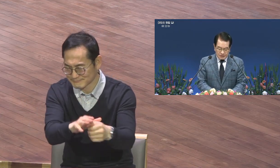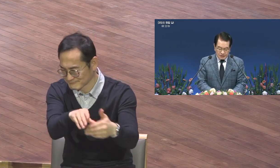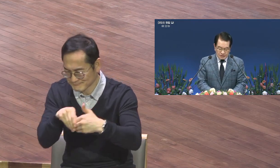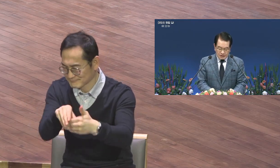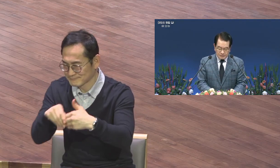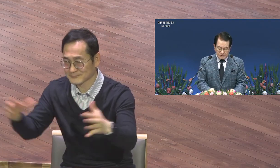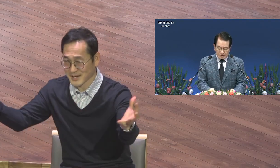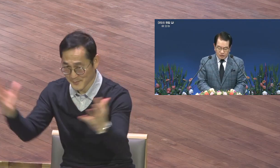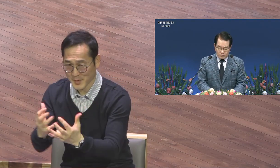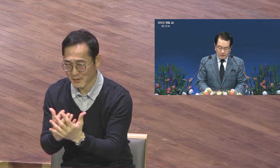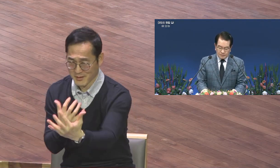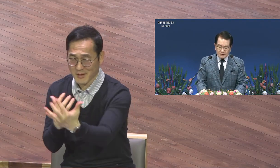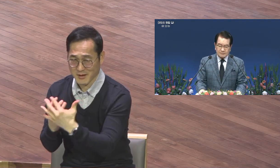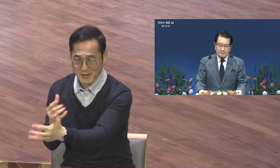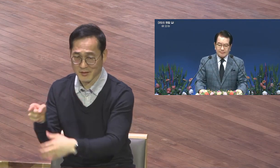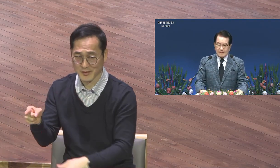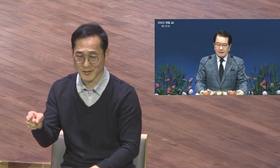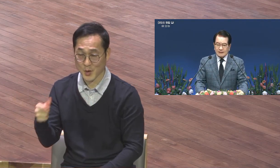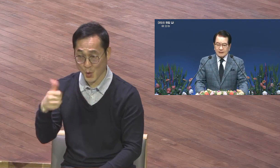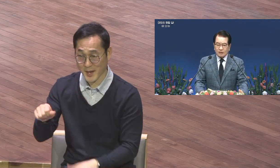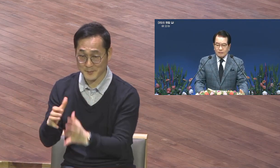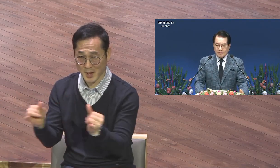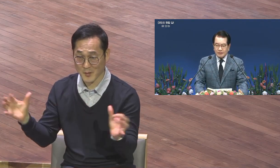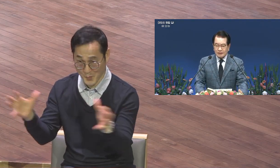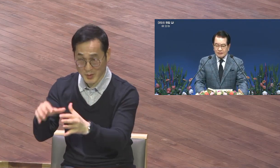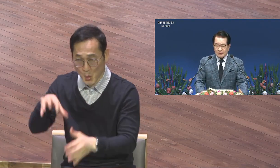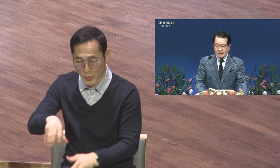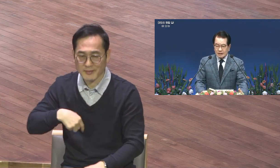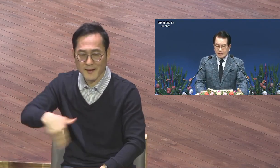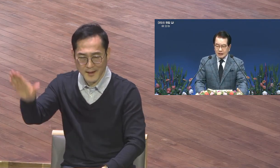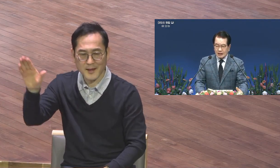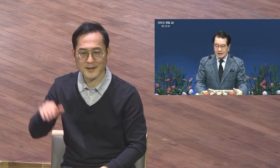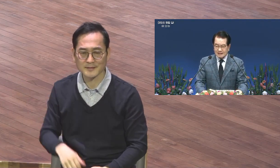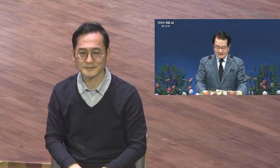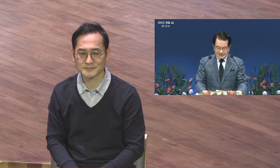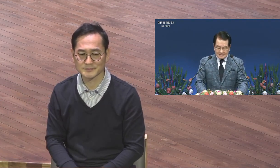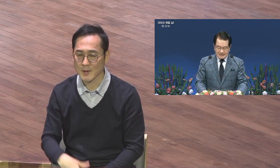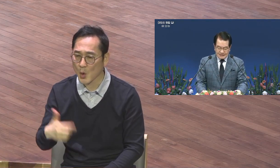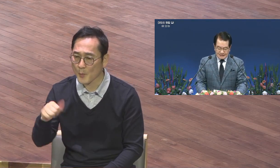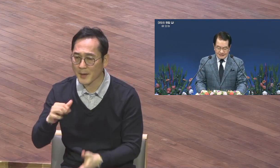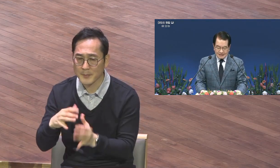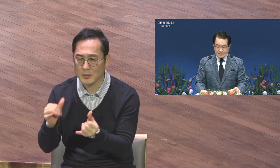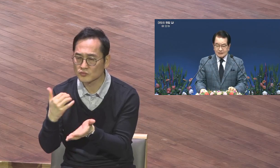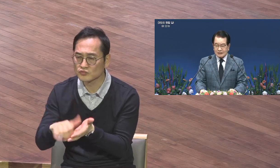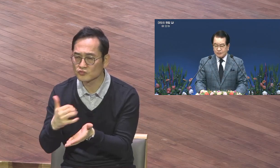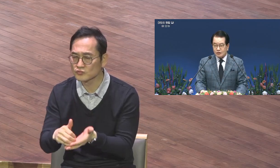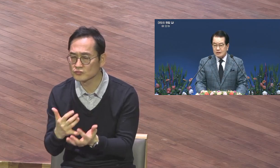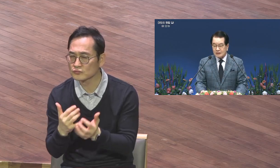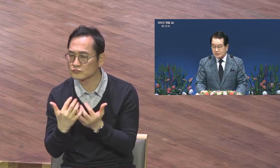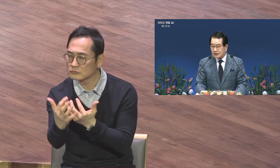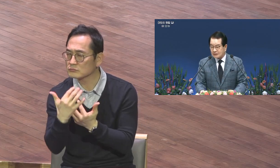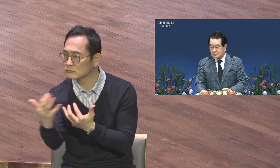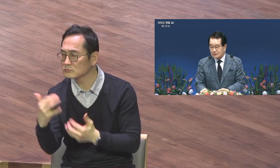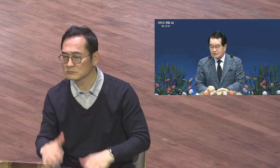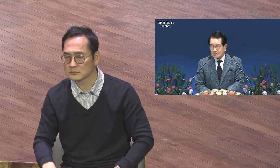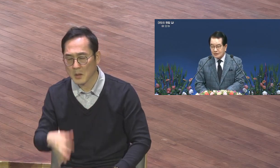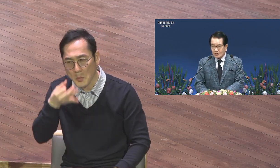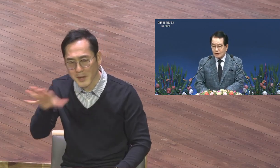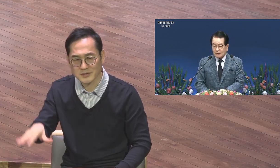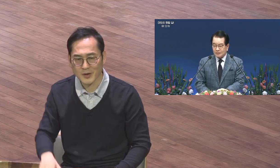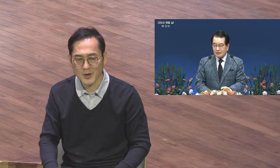전도 집회를 합니다. 5만 명. 5만 명이 얼마나 될까? 제가 본 적이